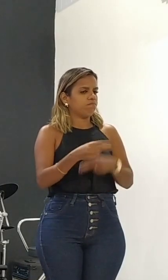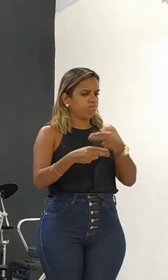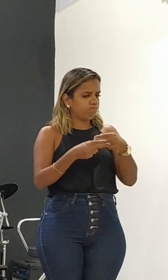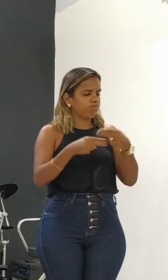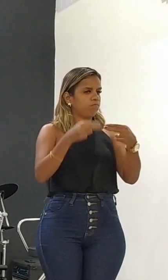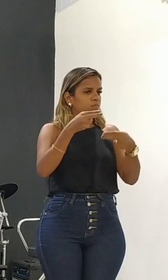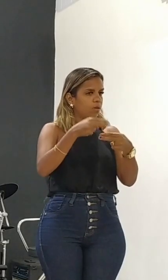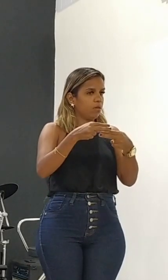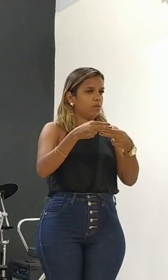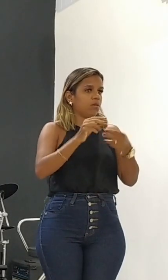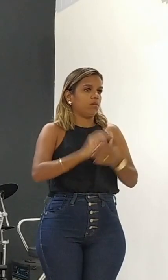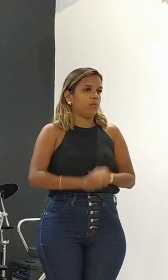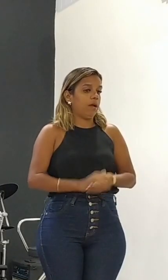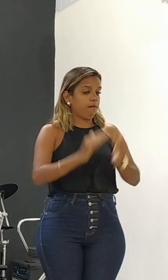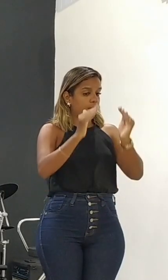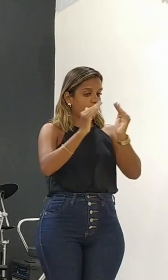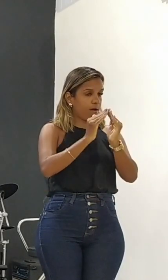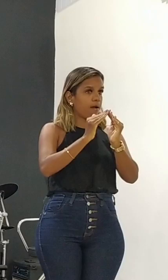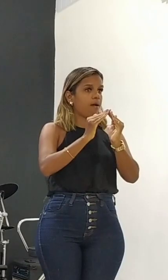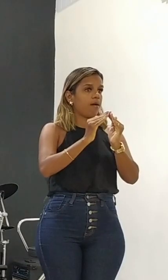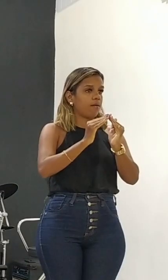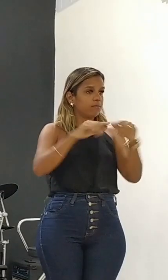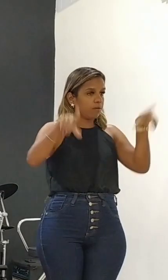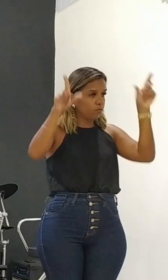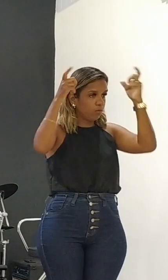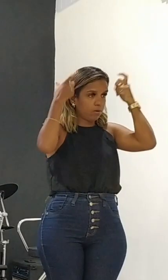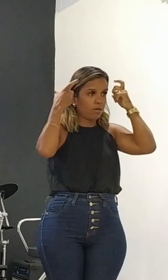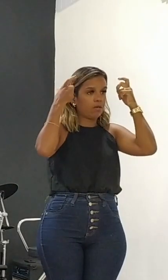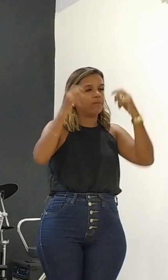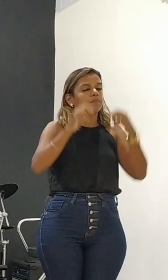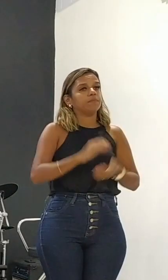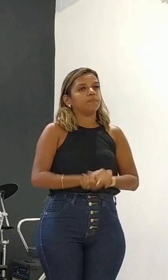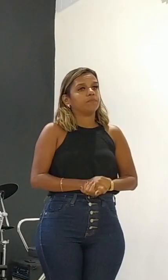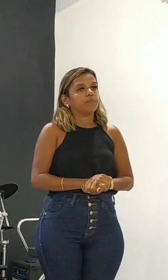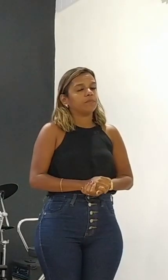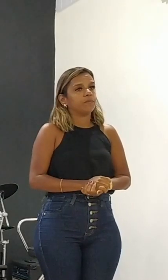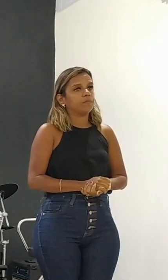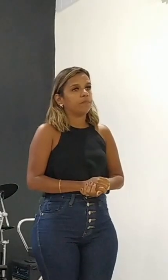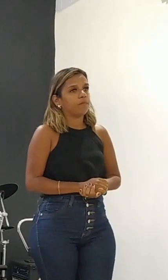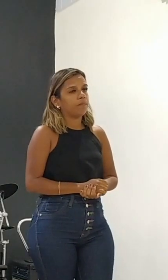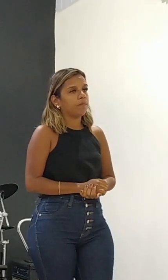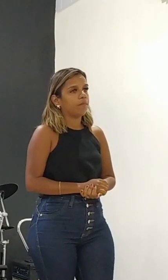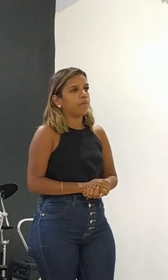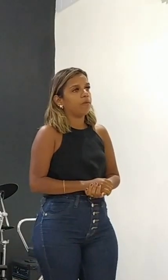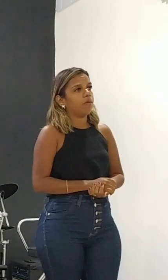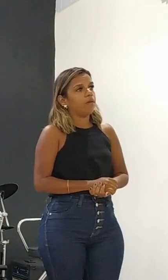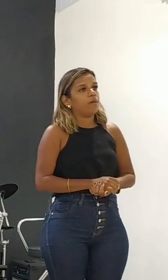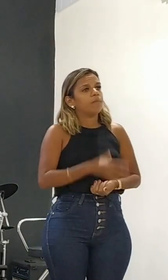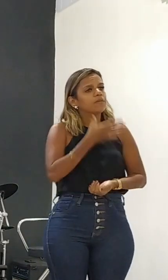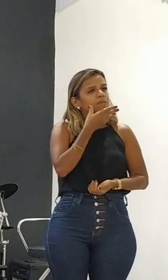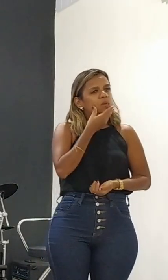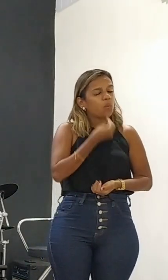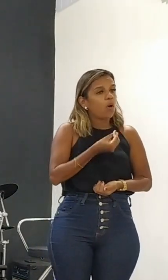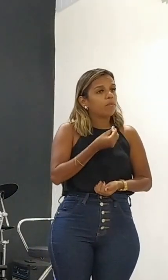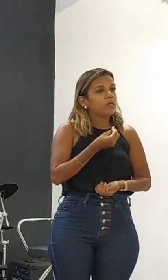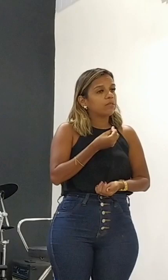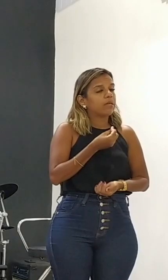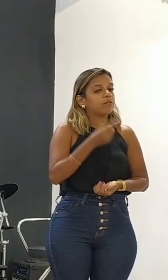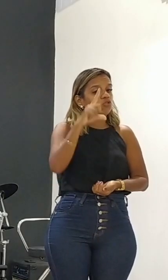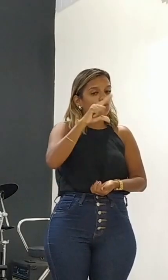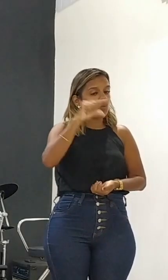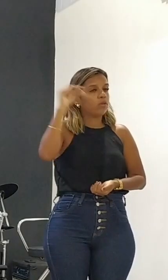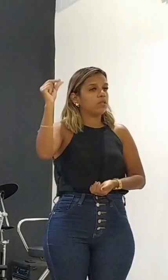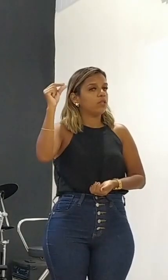boa, estava vivendo num palácio, né? Mas ali a gente vê que Neemias, ele é um homem que tinha um chamado de